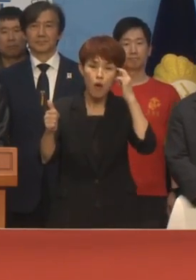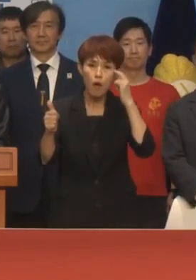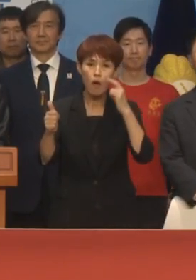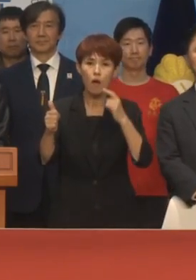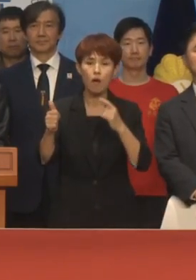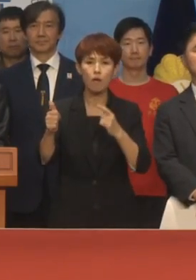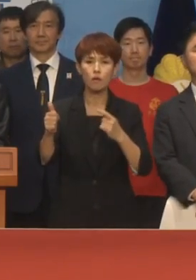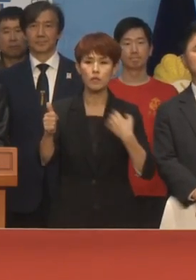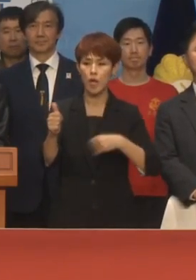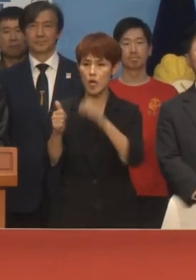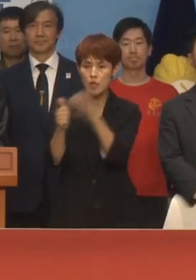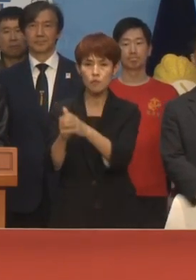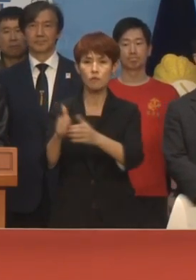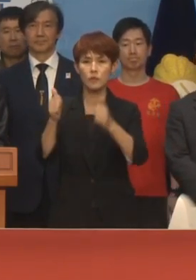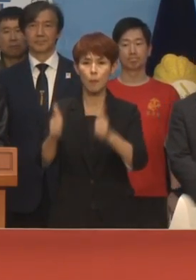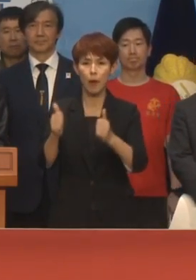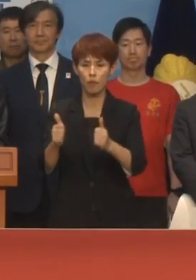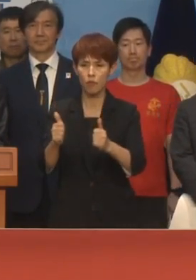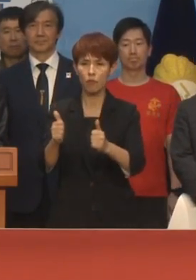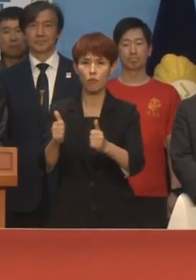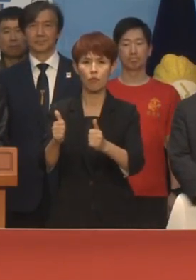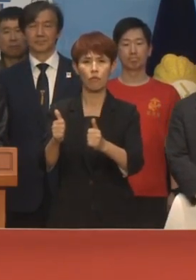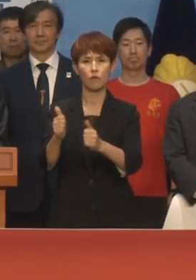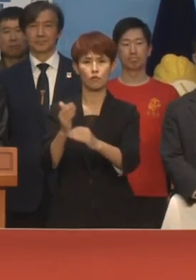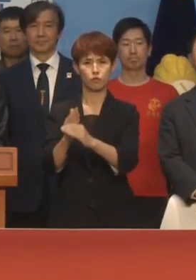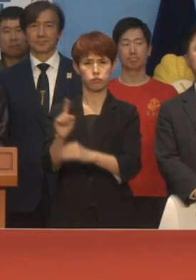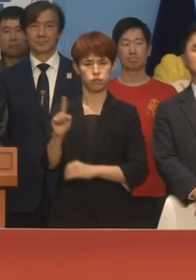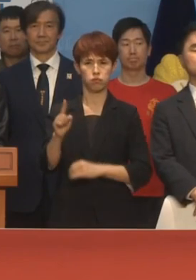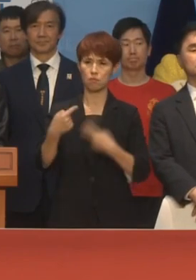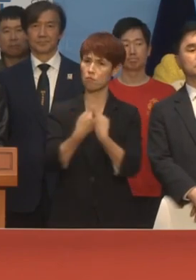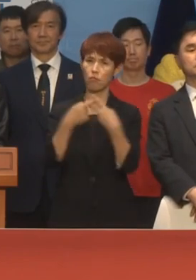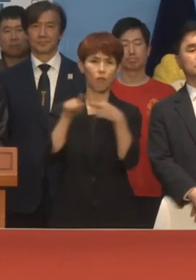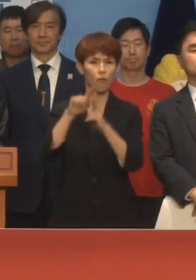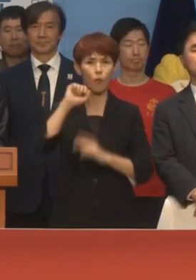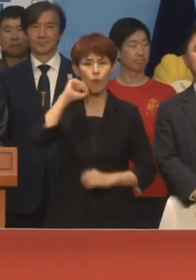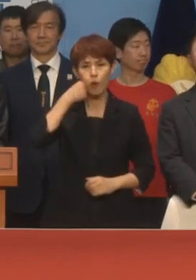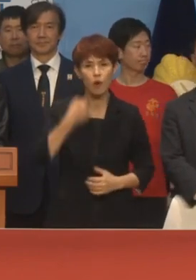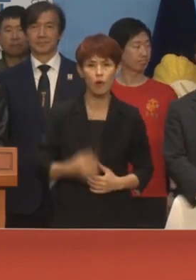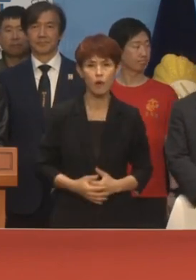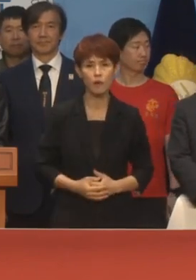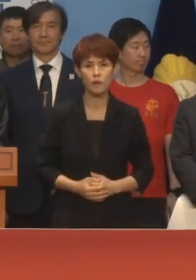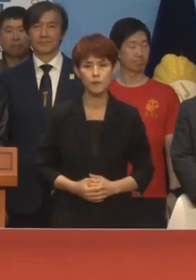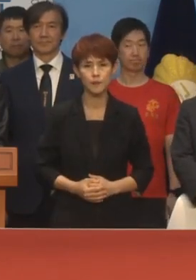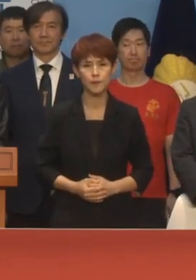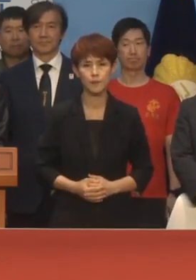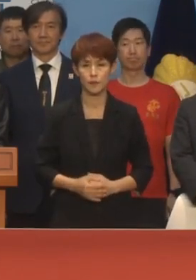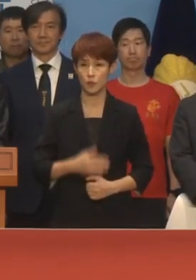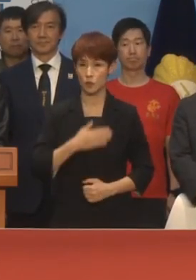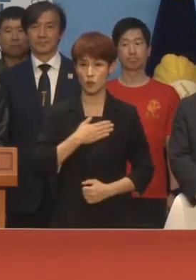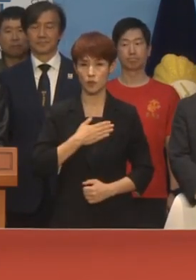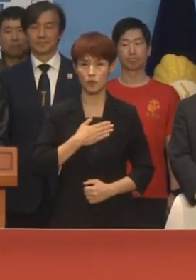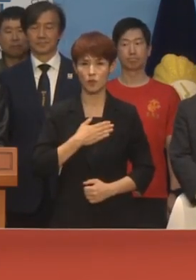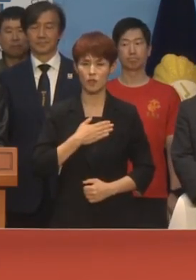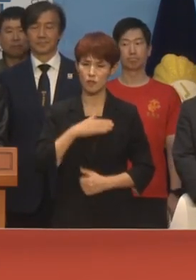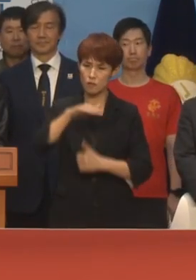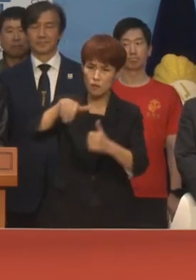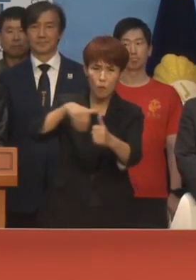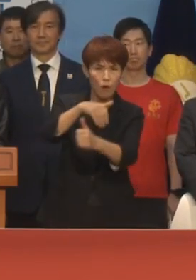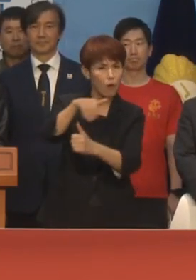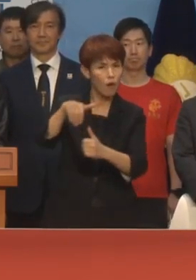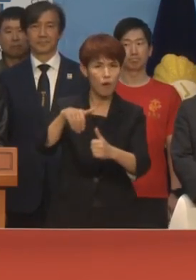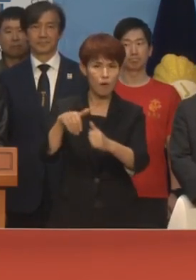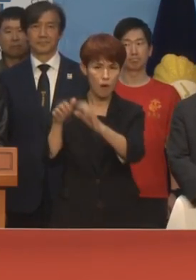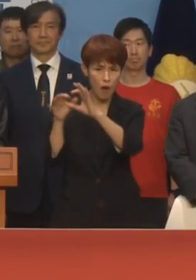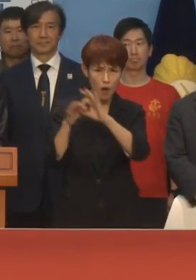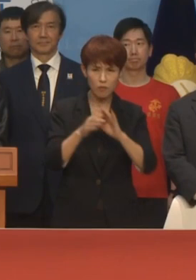책임을 지고 재판을 받아야 되는 상황이 있는지 이해하지 못하고 있습니다. 저는 이 우스꽝스러운 상황이 계속